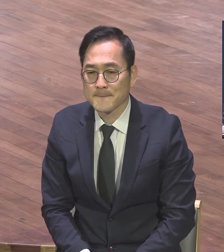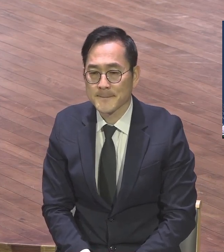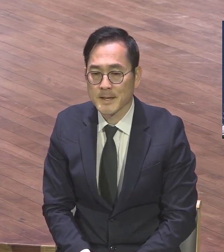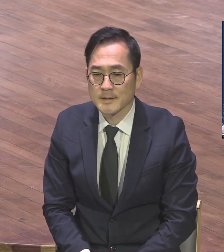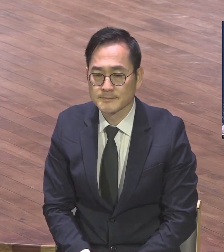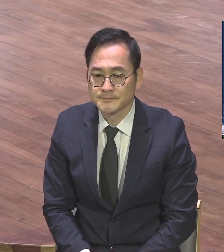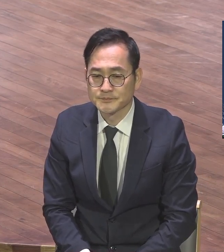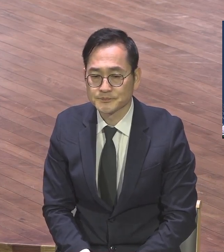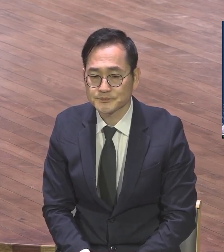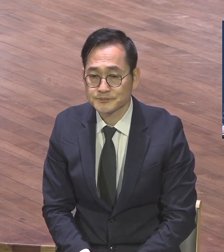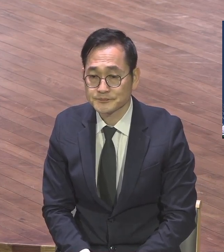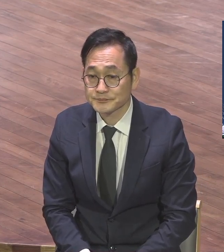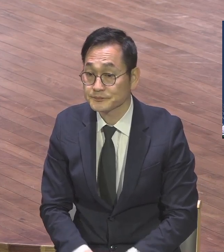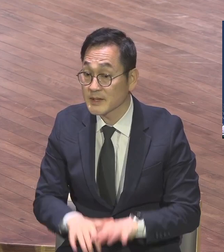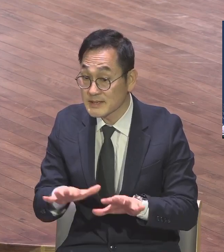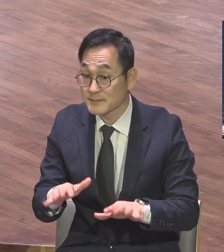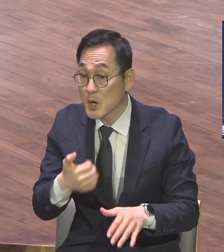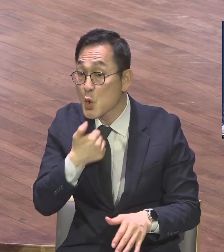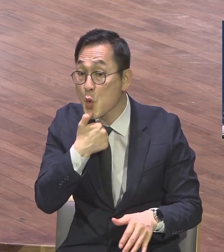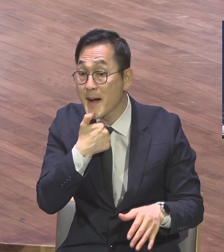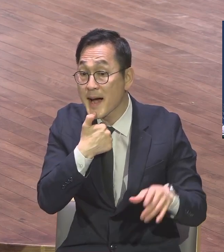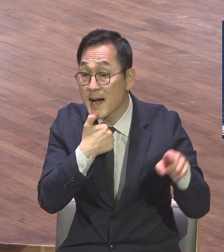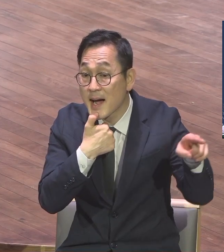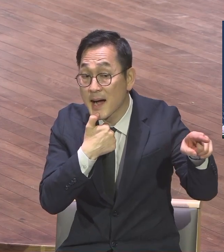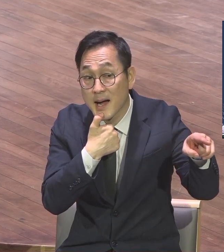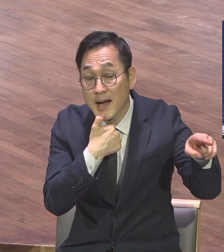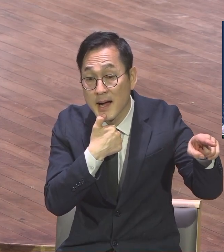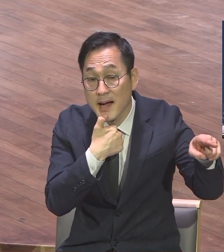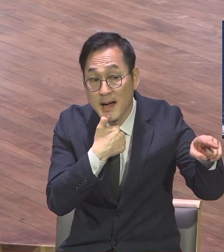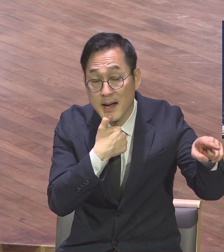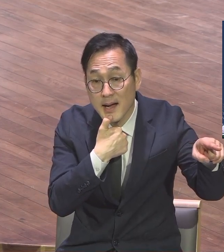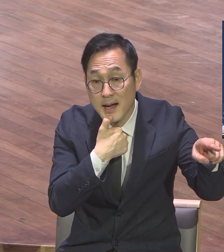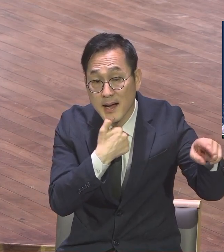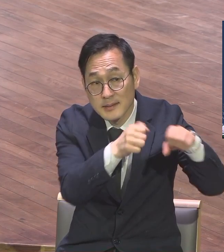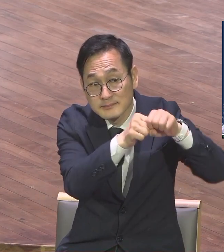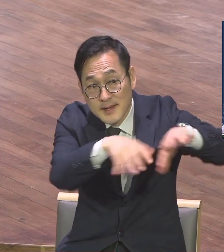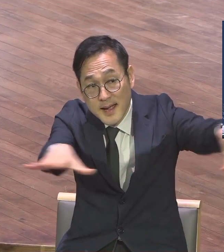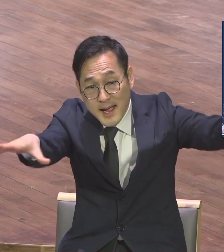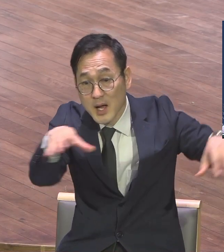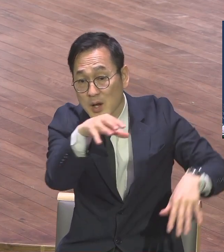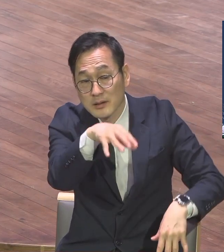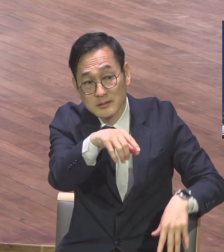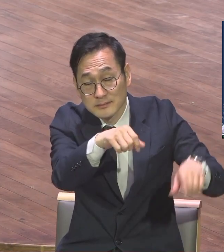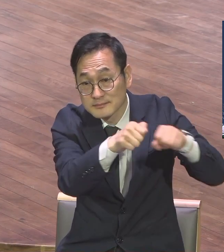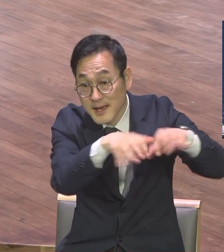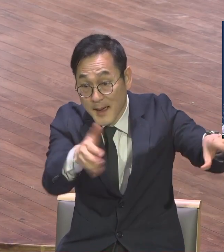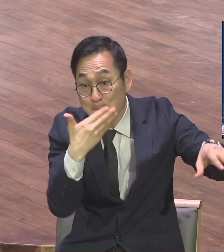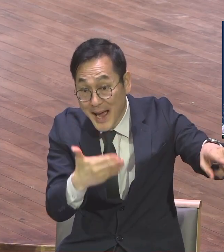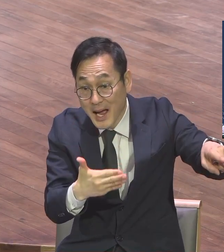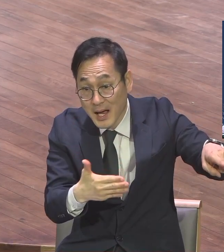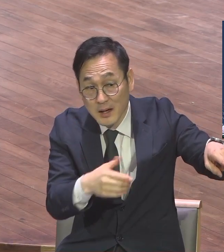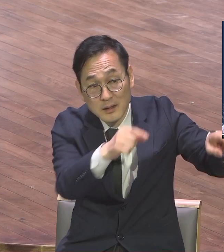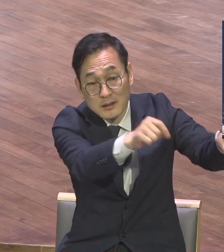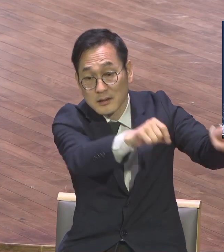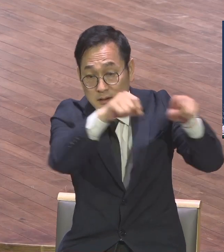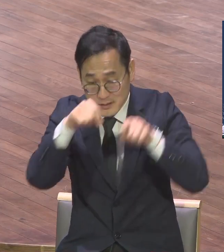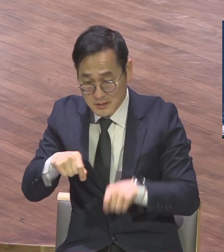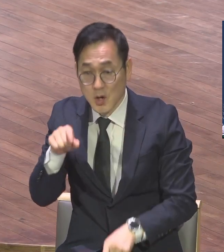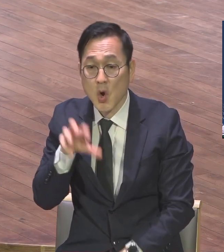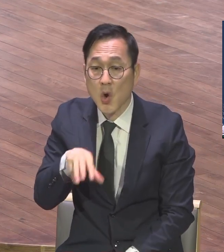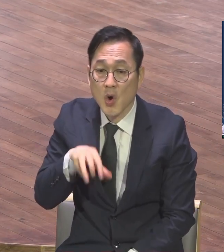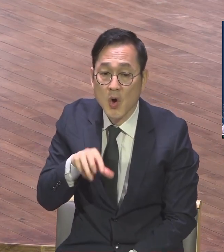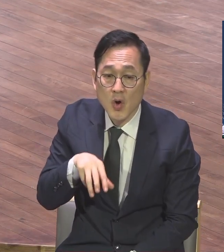여러분 지금 이 로마 같은 곳이 어디입니까? 2, 3천 나라 5천 미전도